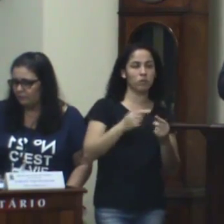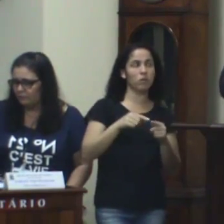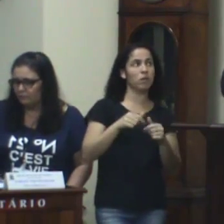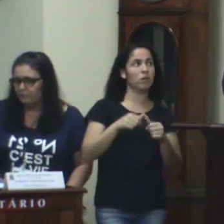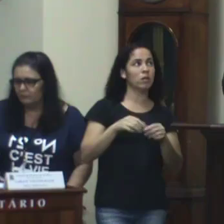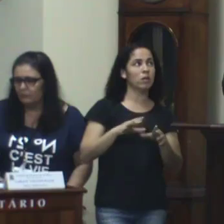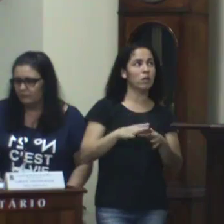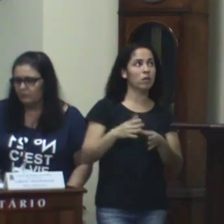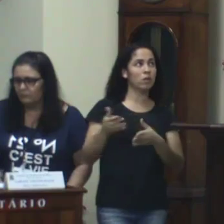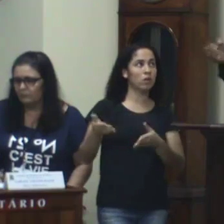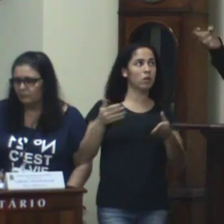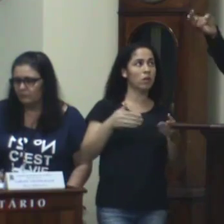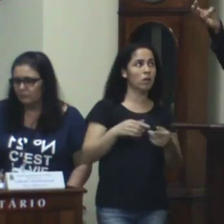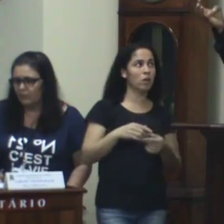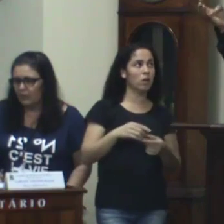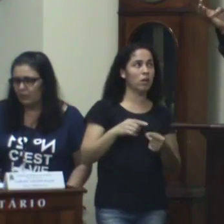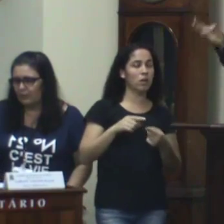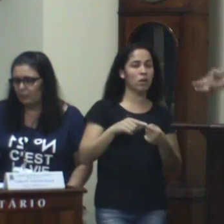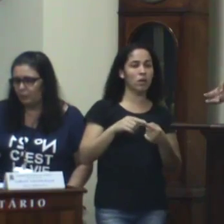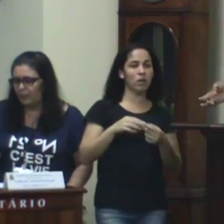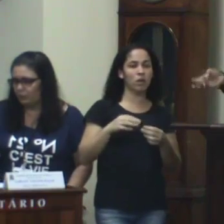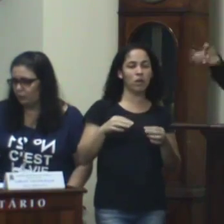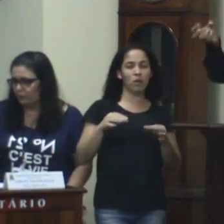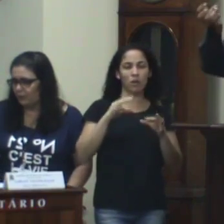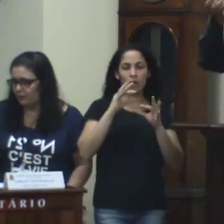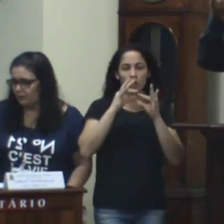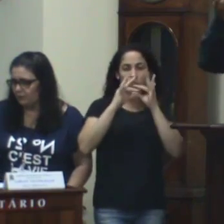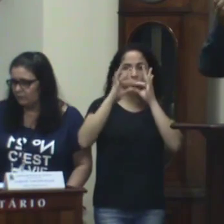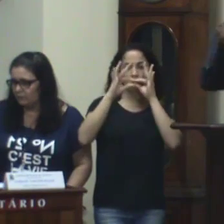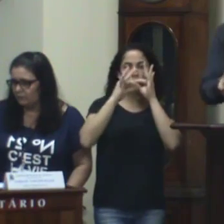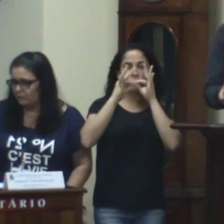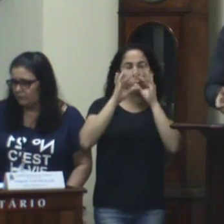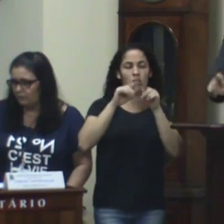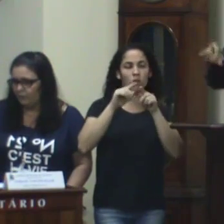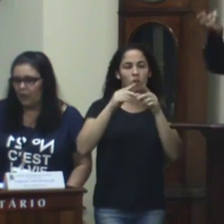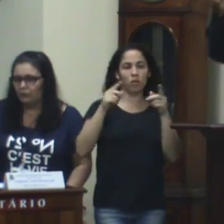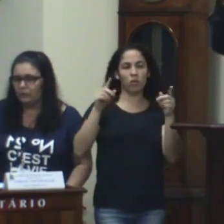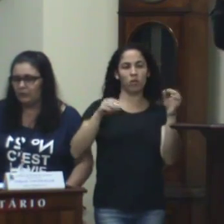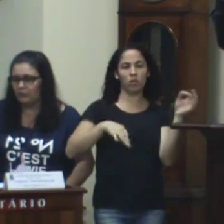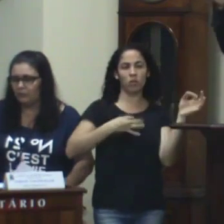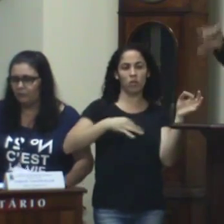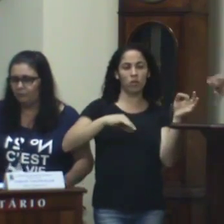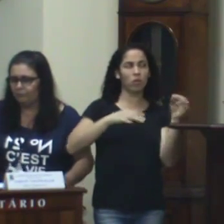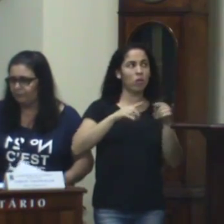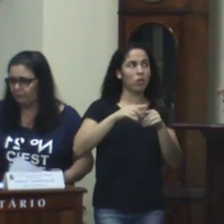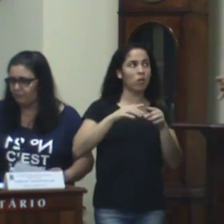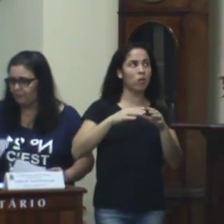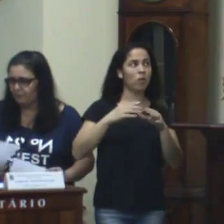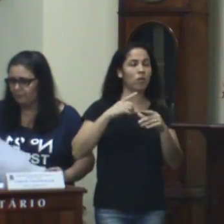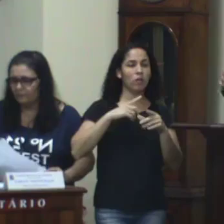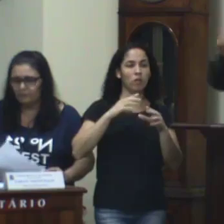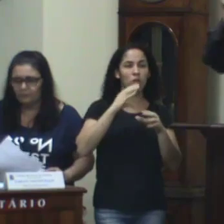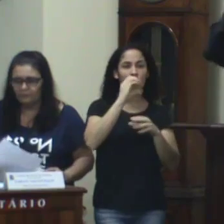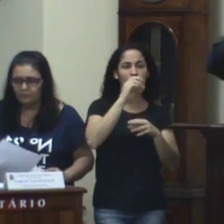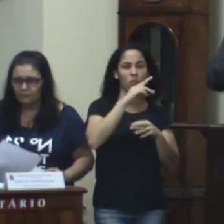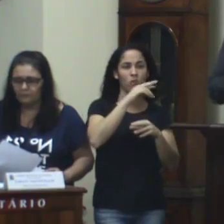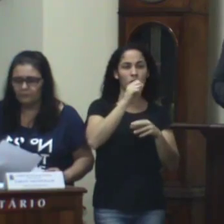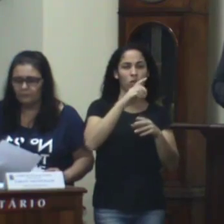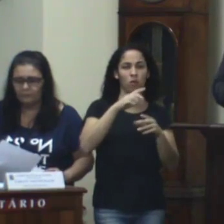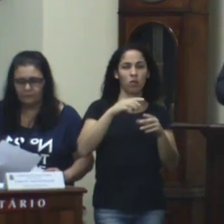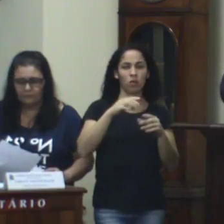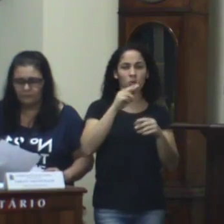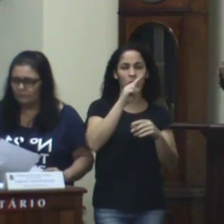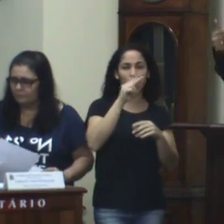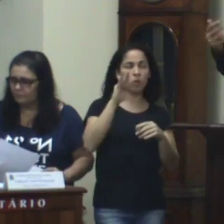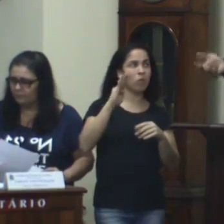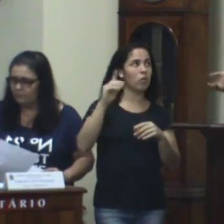estar aqui recebendo na Câmara a Orquestra de Sopros, a Orquestra de Corda, vamos estar recebendo o Coral da OGV e o Maestro